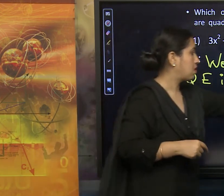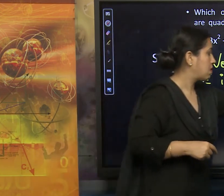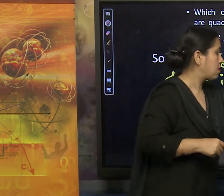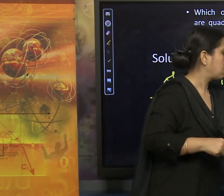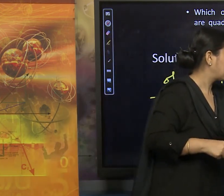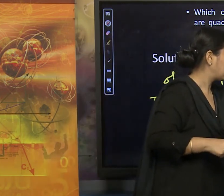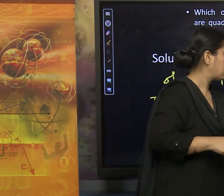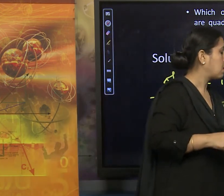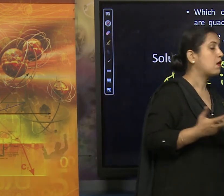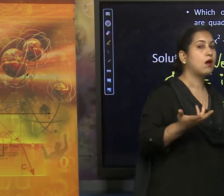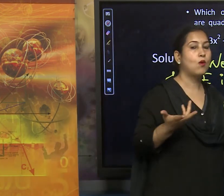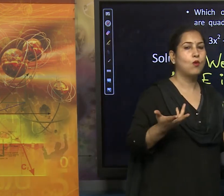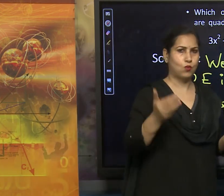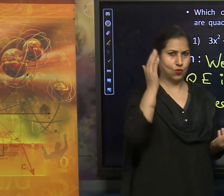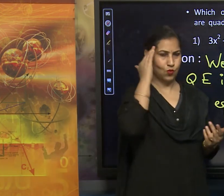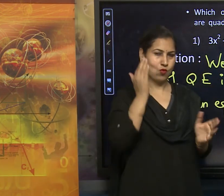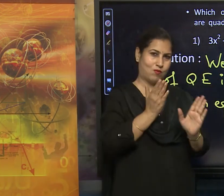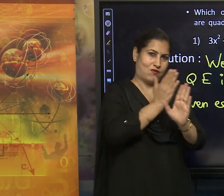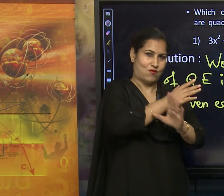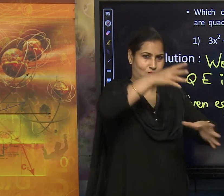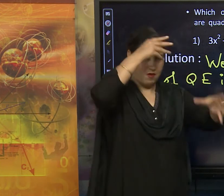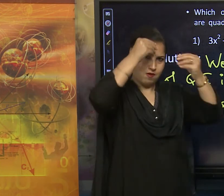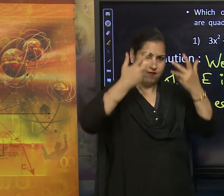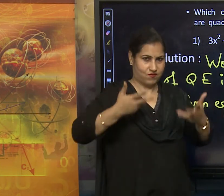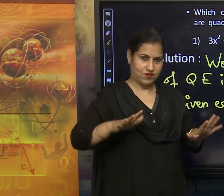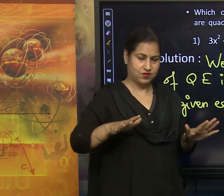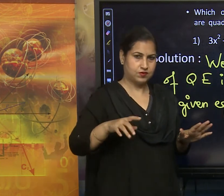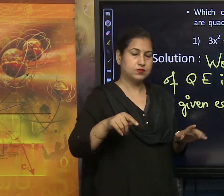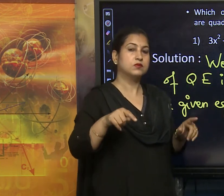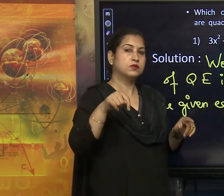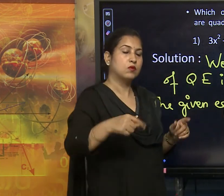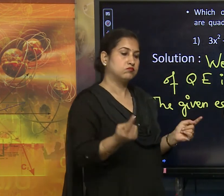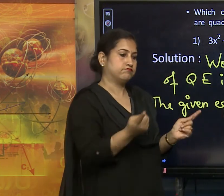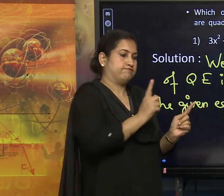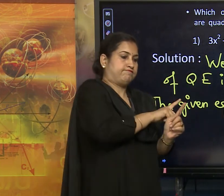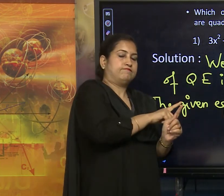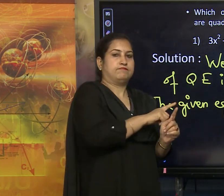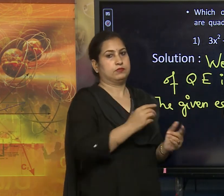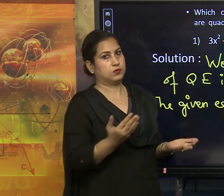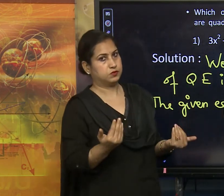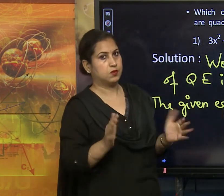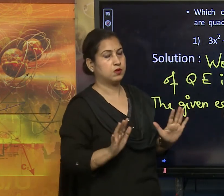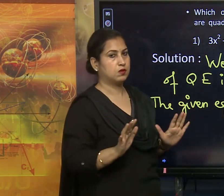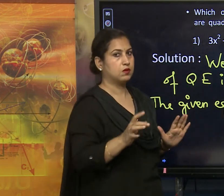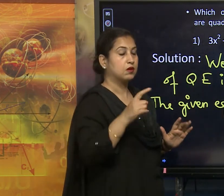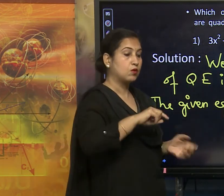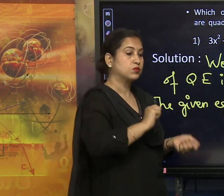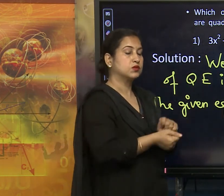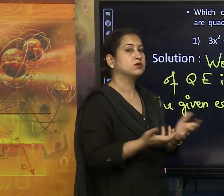वही उस इक्वेशन की डिग्री कहलाती है। और हम ये भी जान चुके हैं